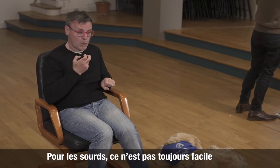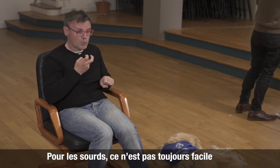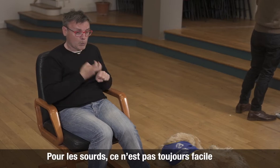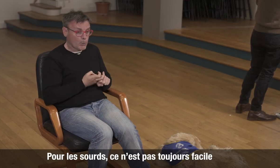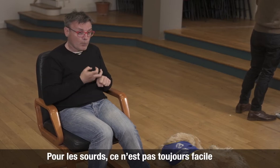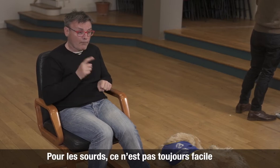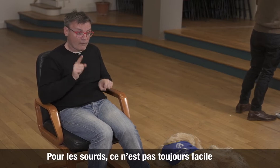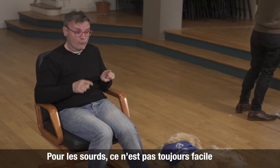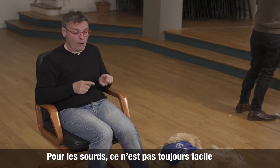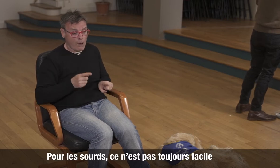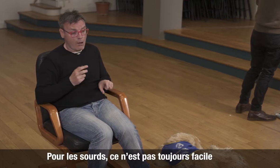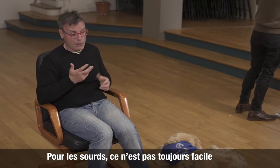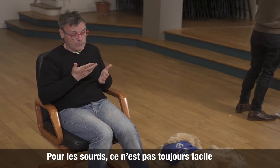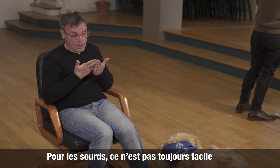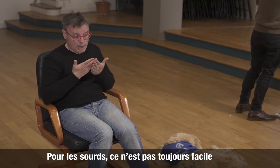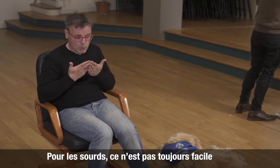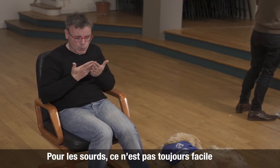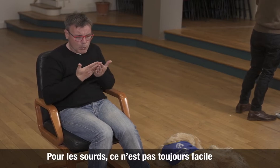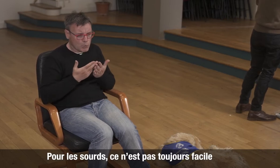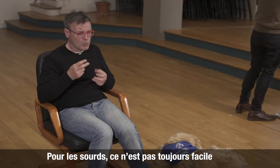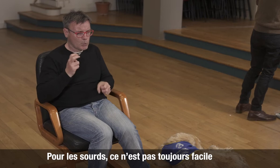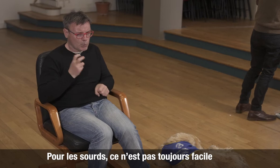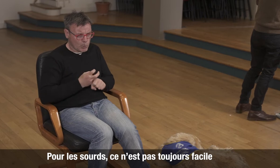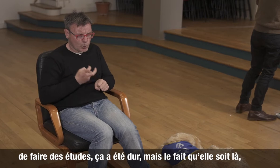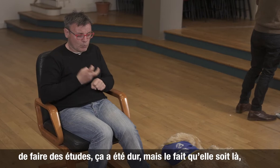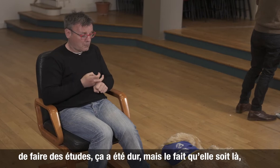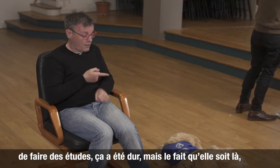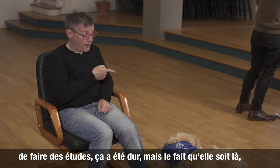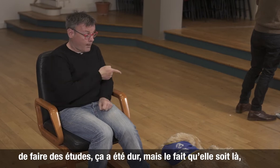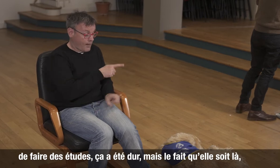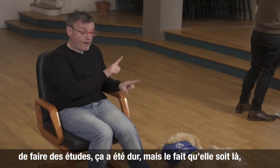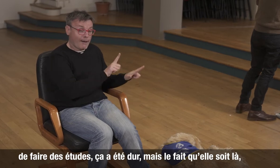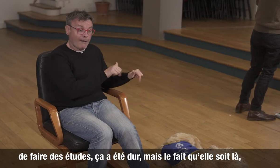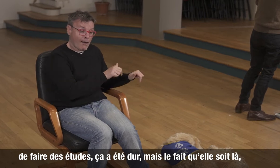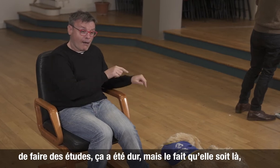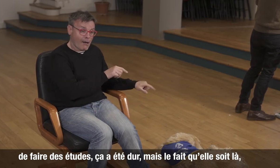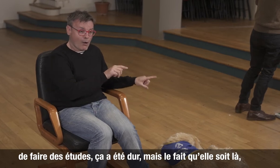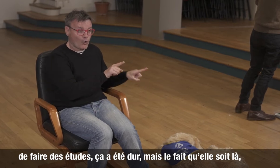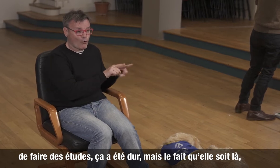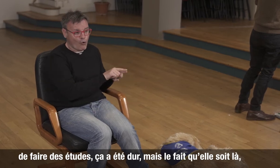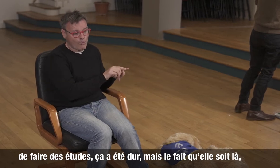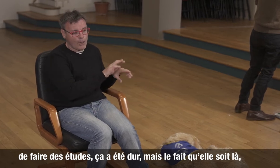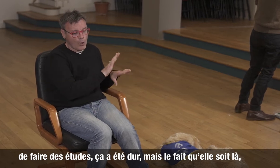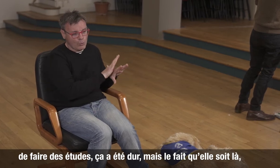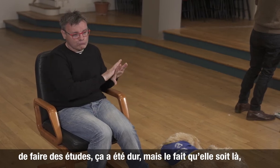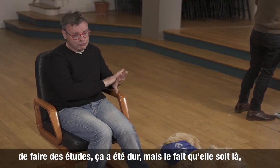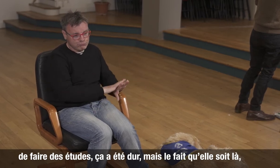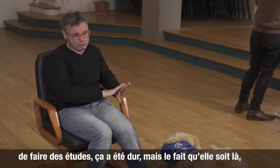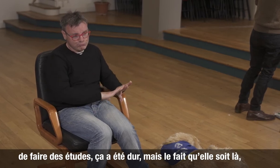Vous savez, pour les sourds, ce n pas toujours facile. Faire des études, a été dur. Mais voilà, le fait